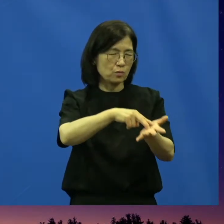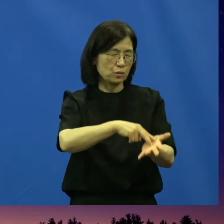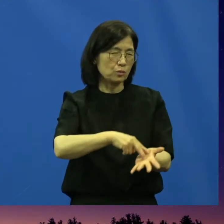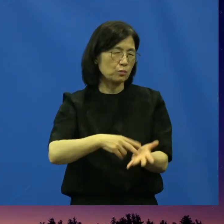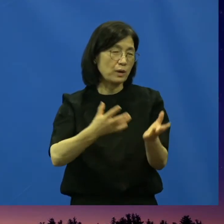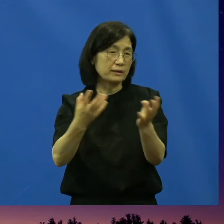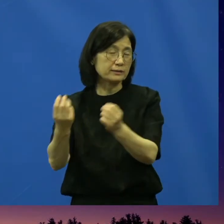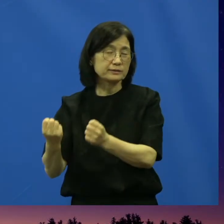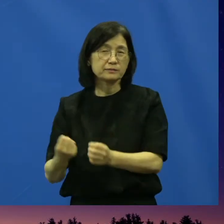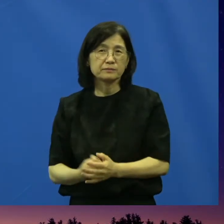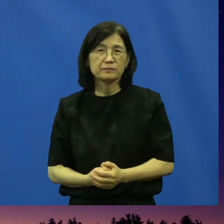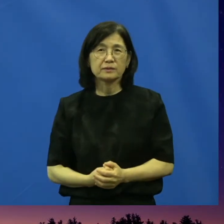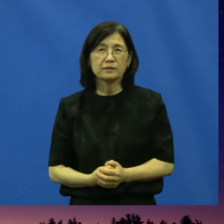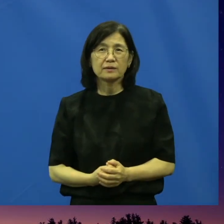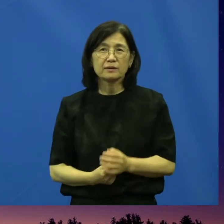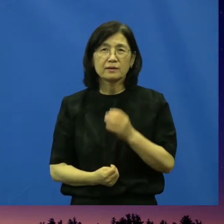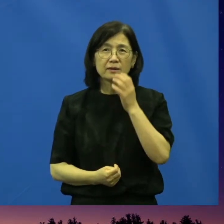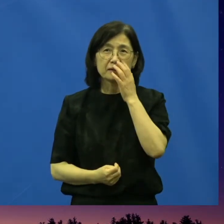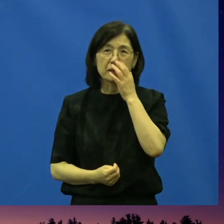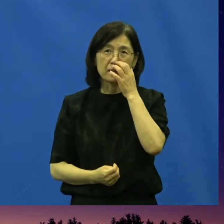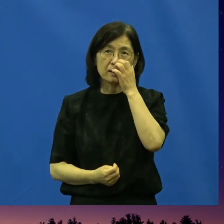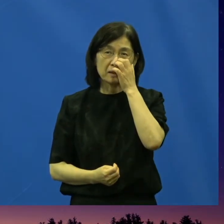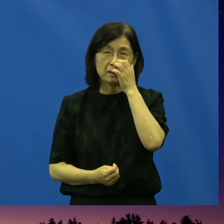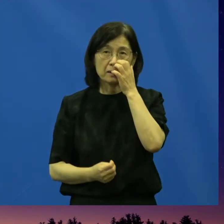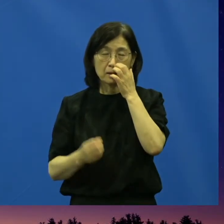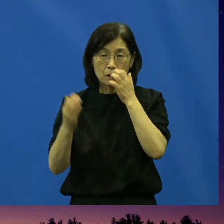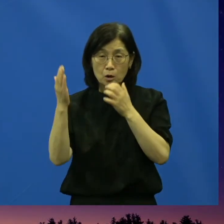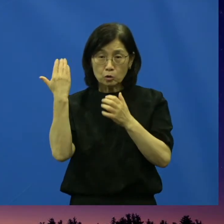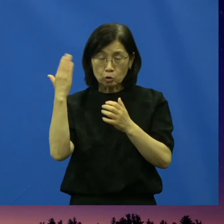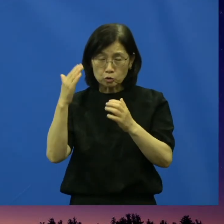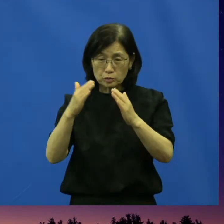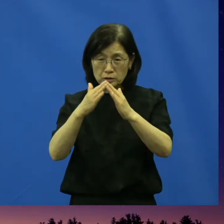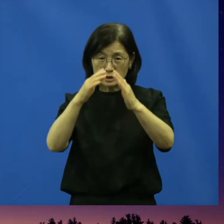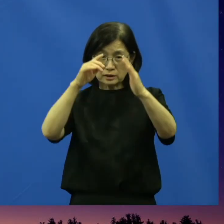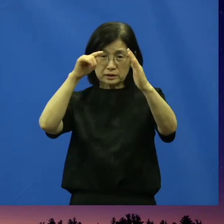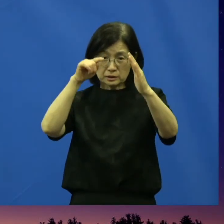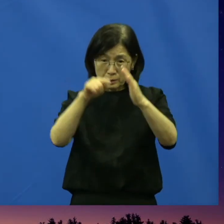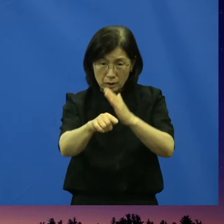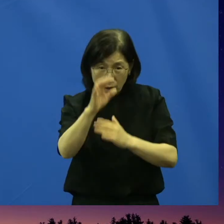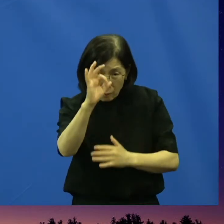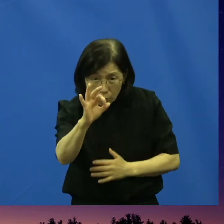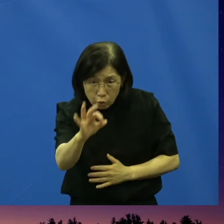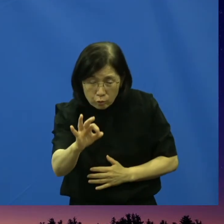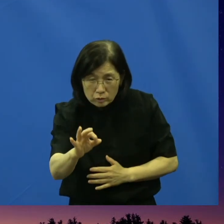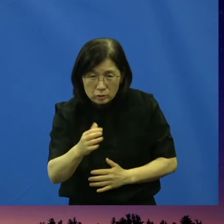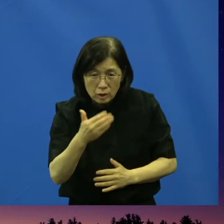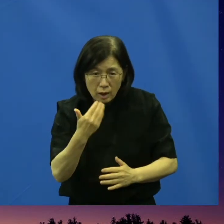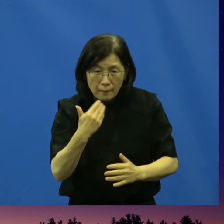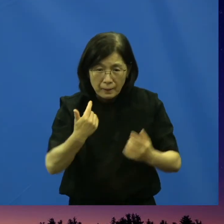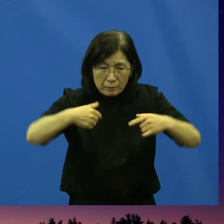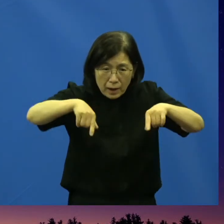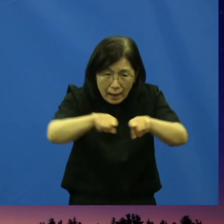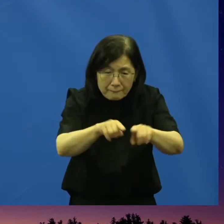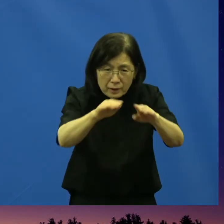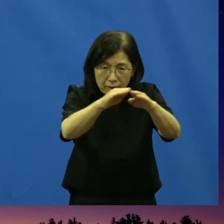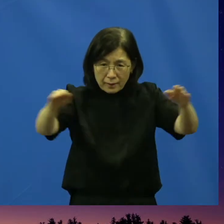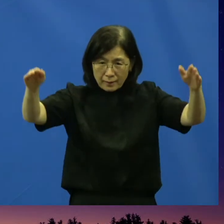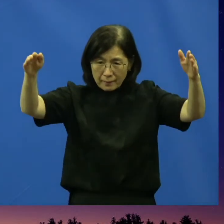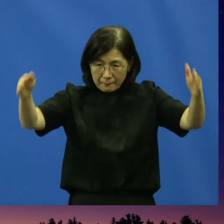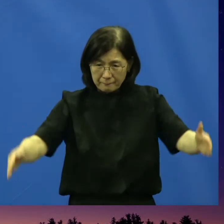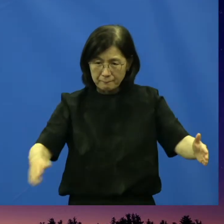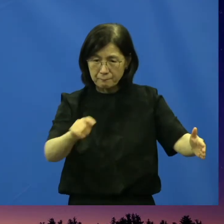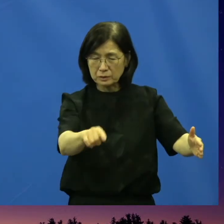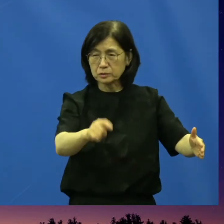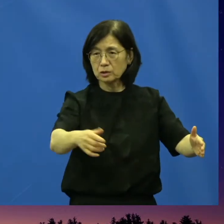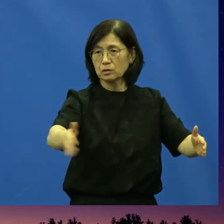무관심해지는, 이 밥상이 없어져 버렸잖아요. 이 밥상이라는 게, 이게 테이블이 이게 얼마나 중요합니까? 같이 밥을 먹는 거, 이게 없어져